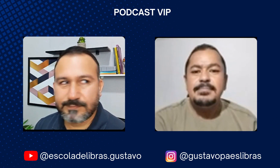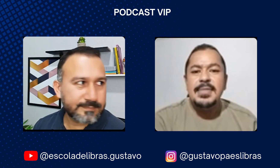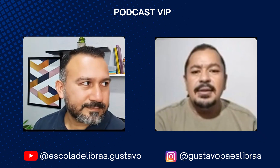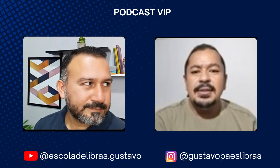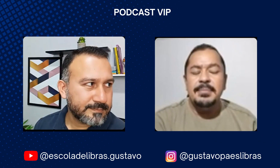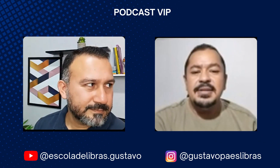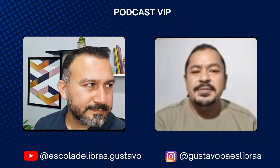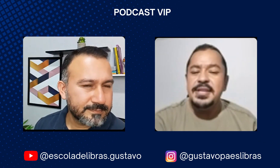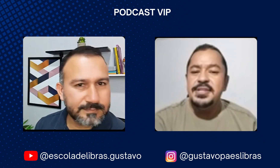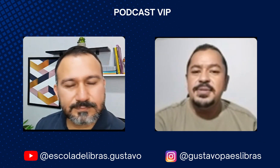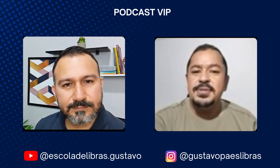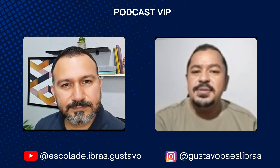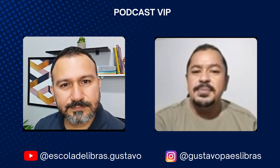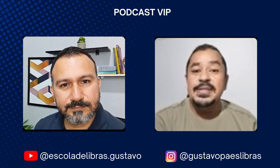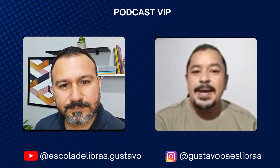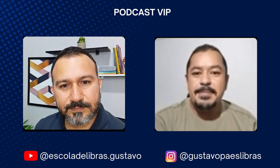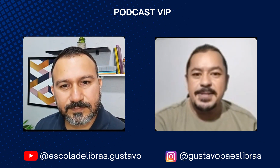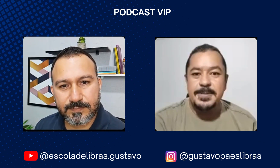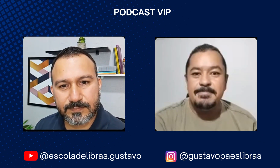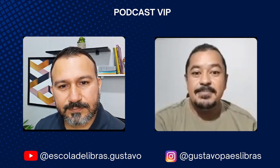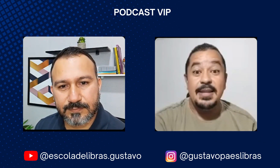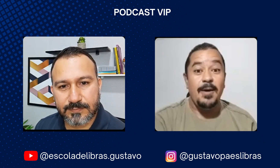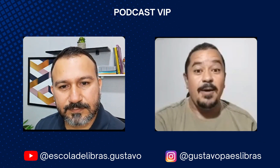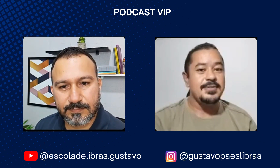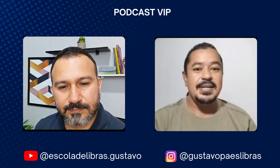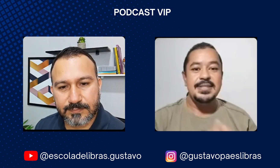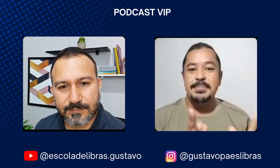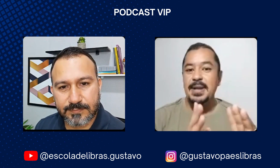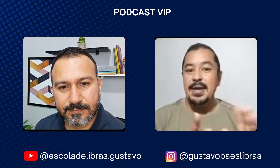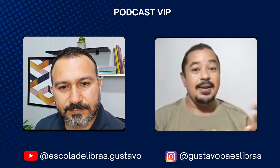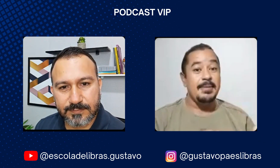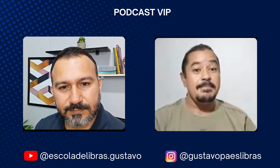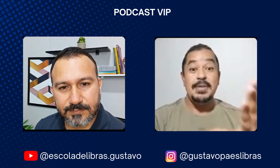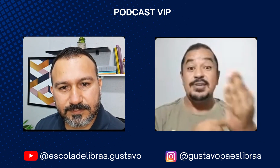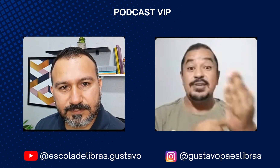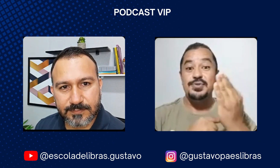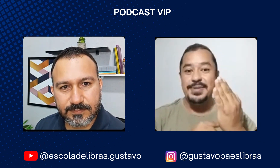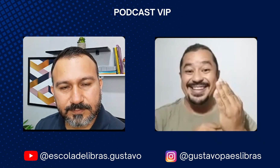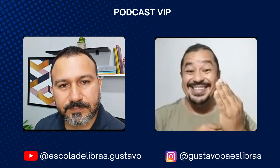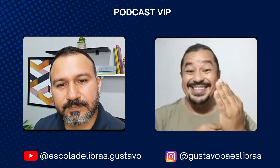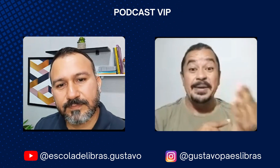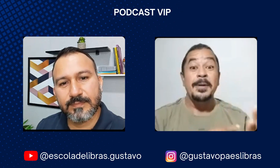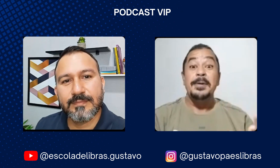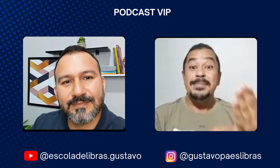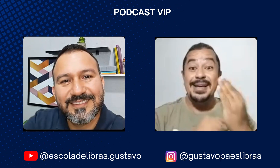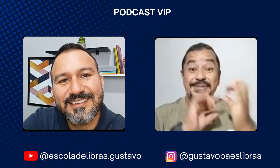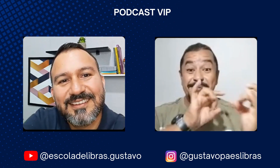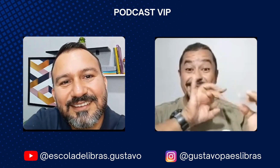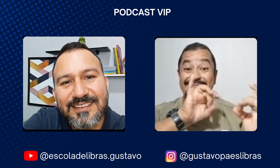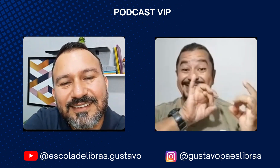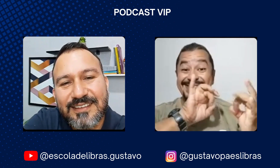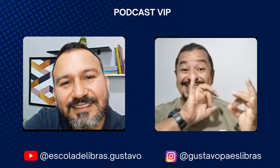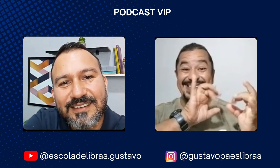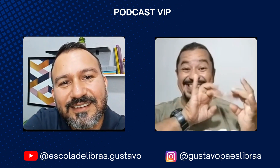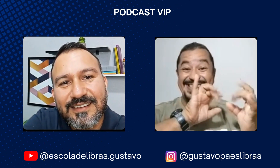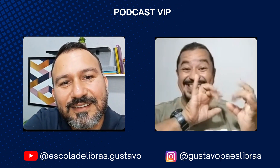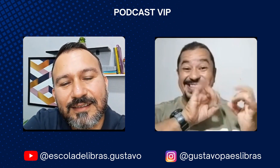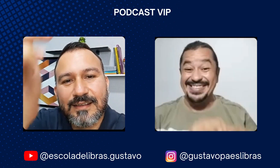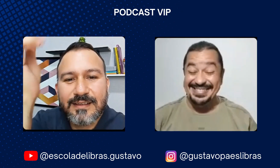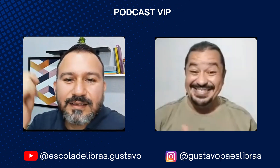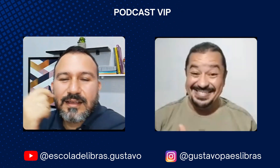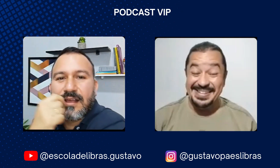situação, na minha frente tinha uma outra intérprete. Na hora eu sinalizei para ela, me ajuda, me ajuda,